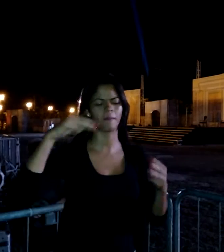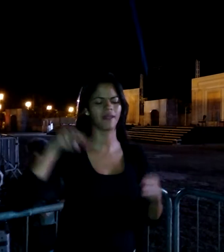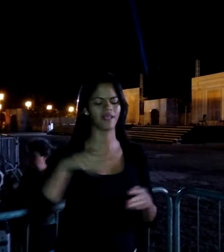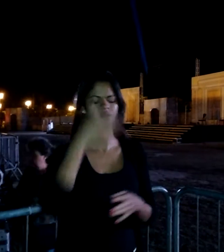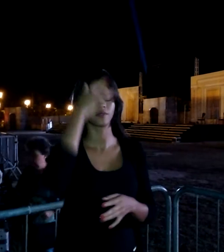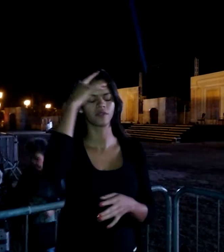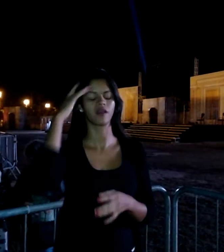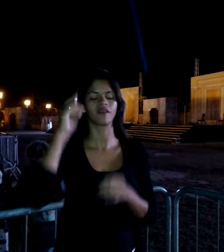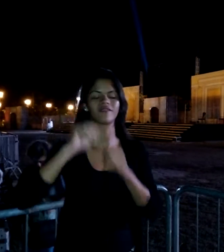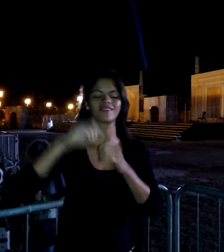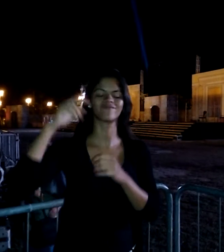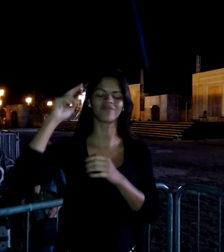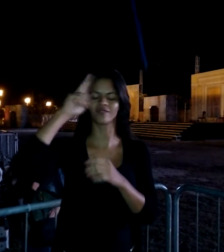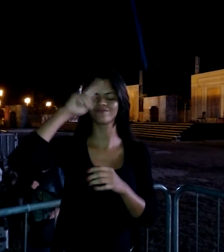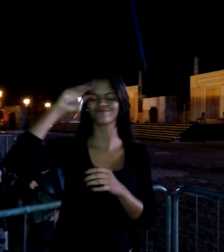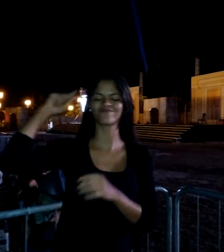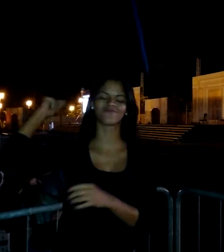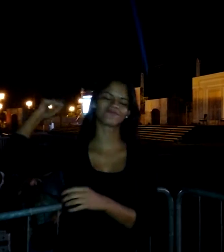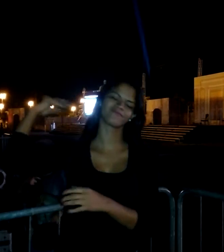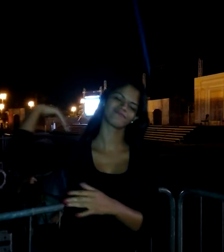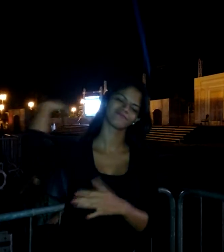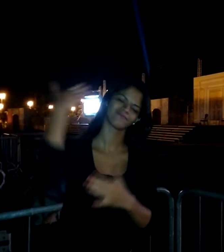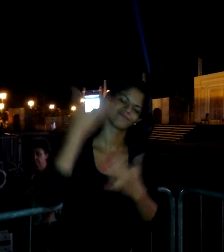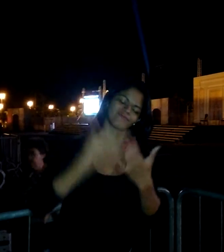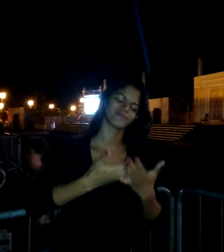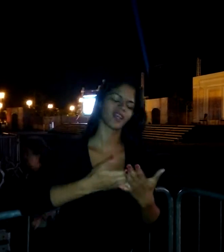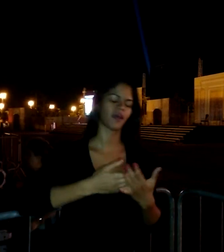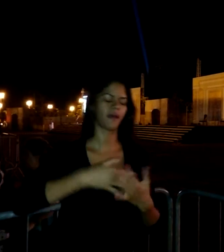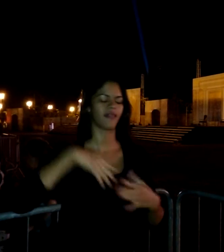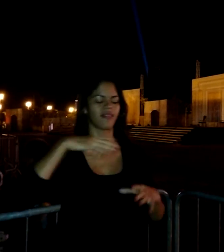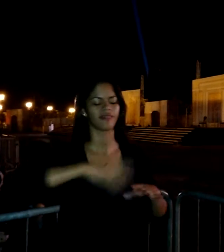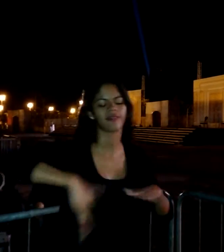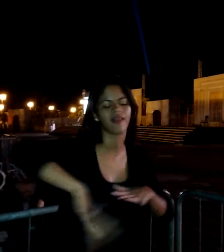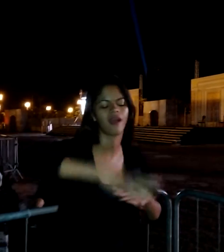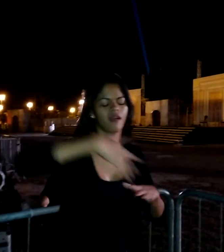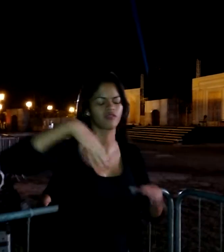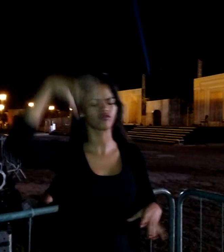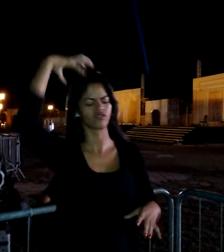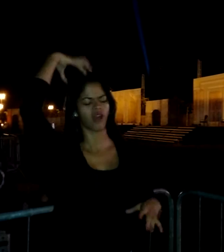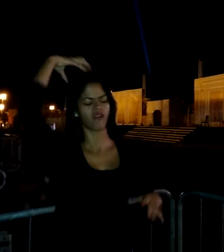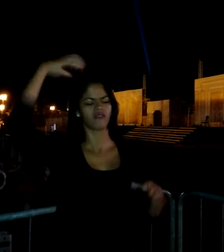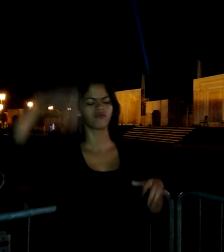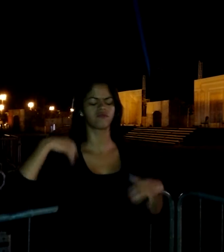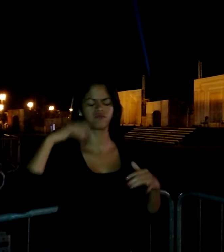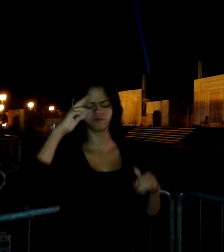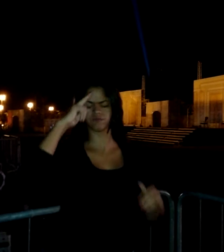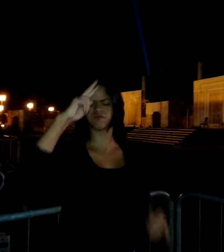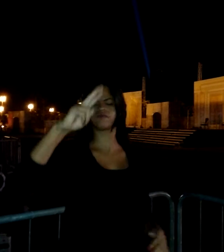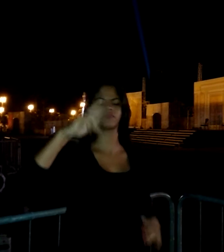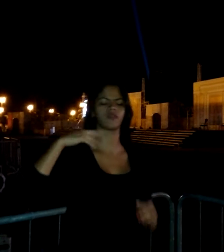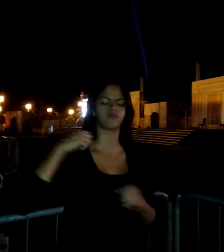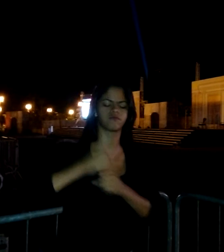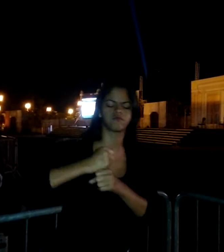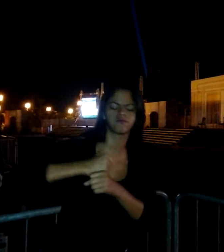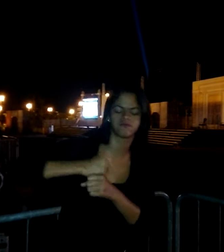nossa história. Terras de colonéis e varões, que ao longo do tempo se transformaram em colonias. Produziram riquezas